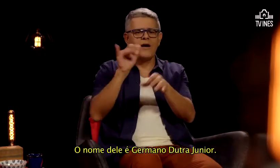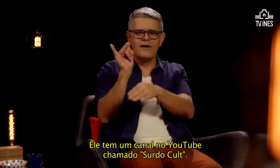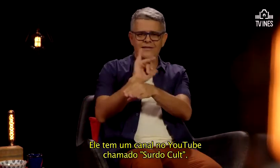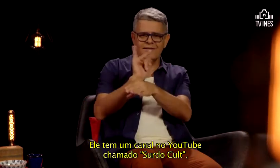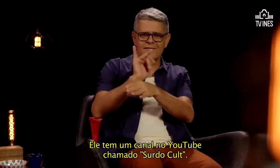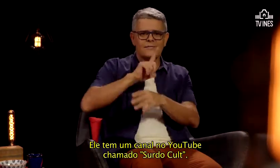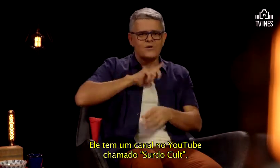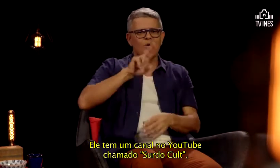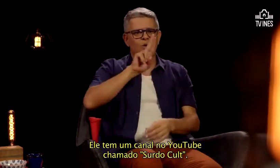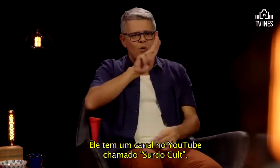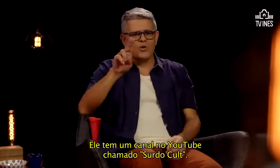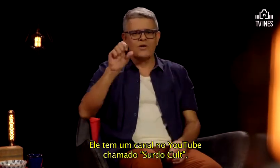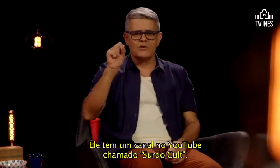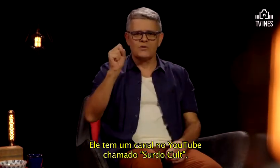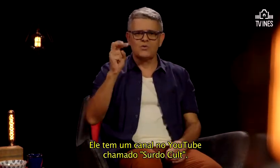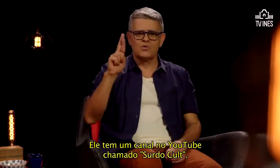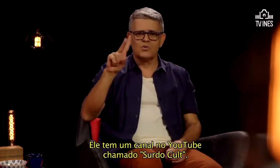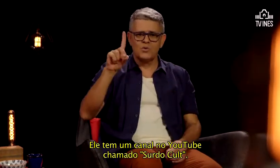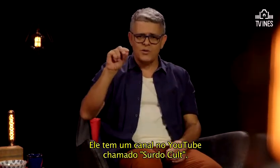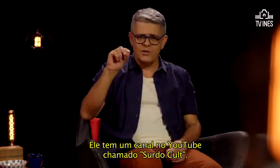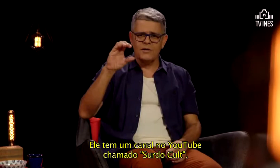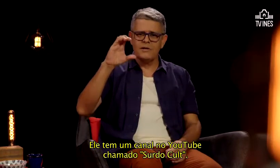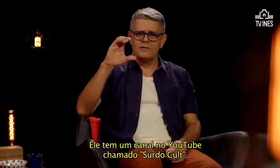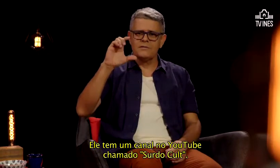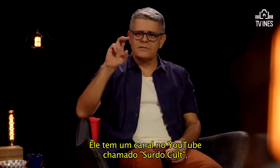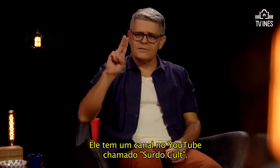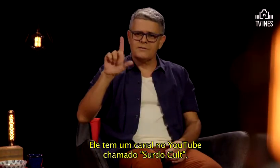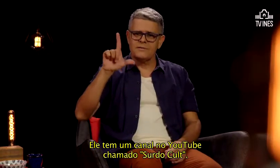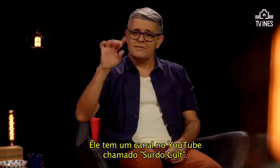Ele tem um canal no YouTube chamado Surdo Cult.